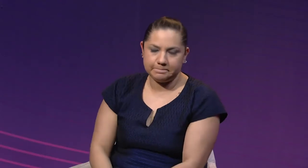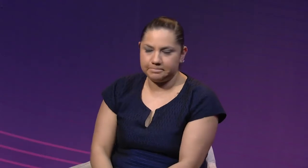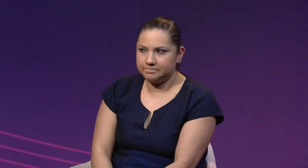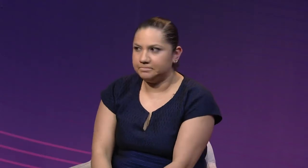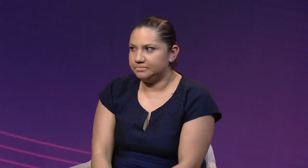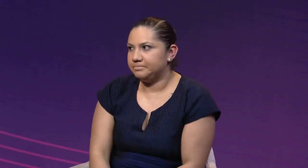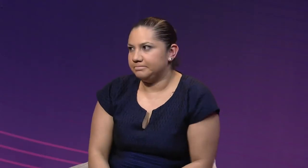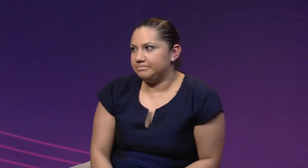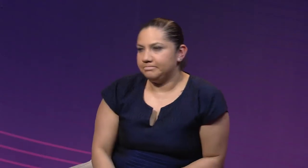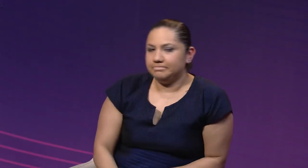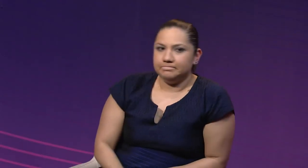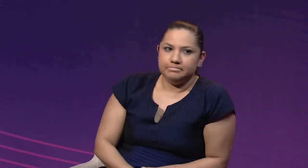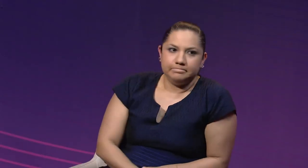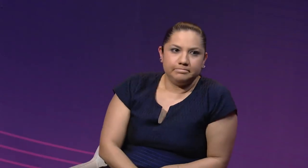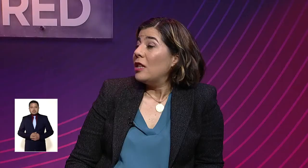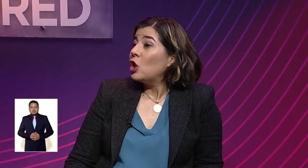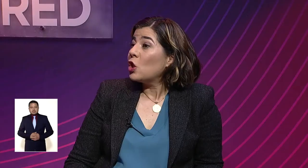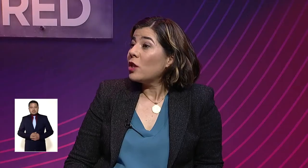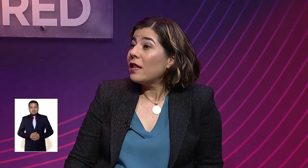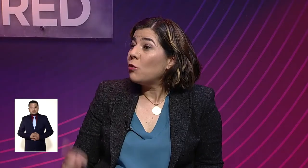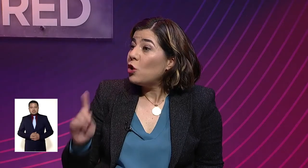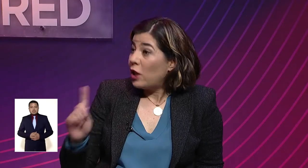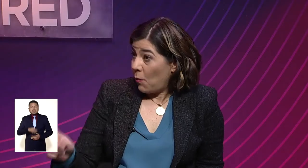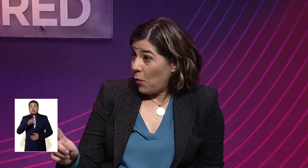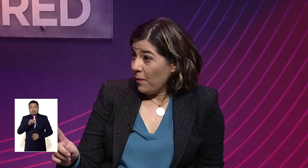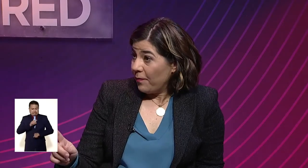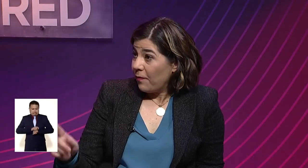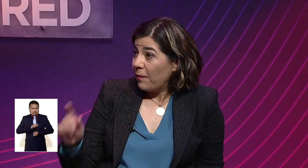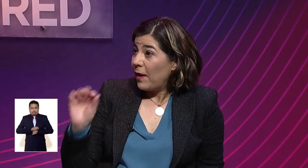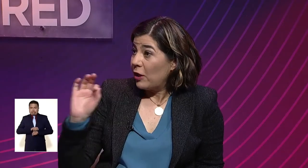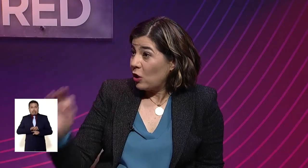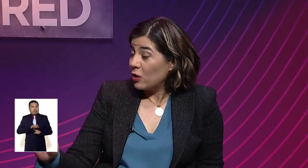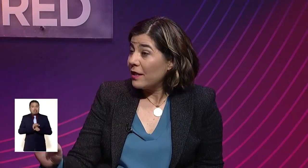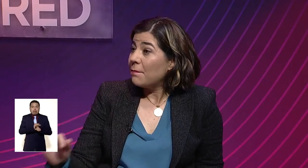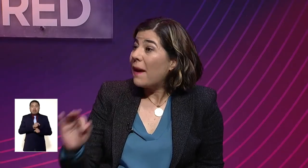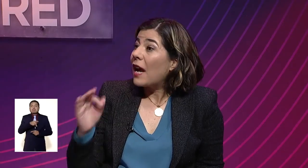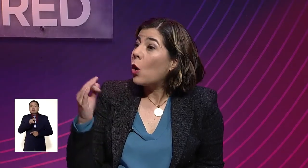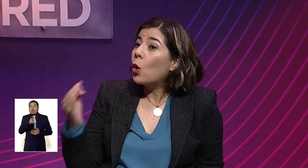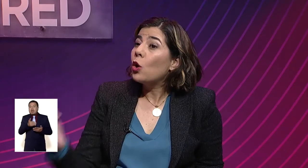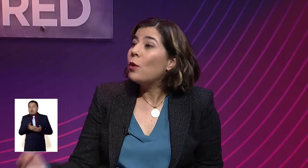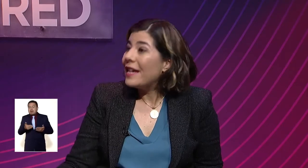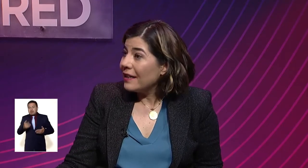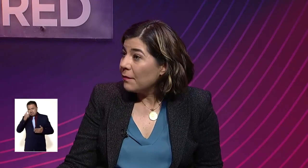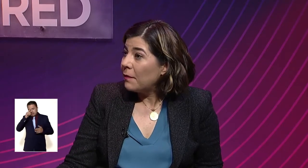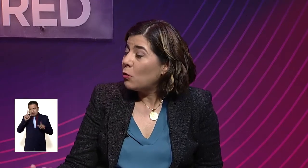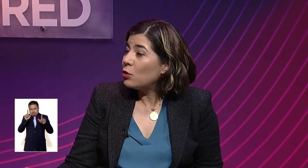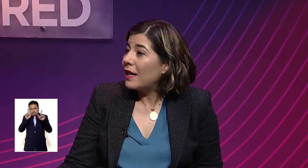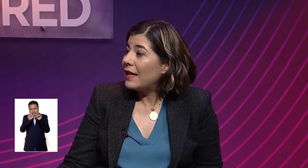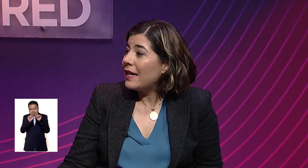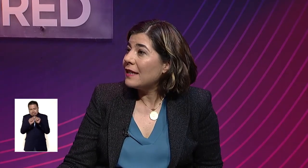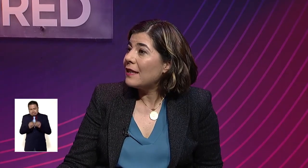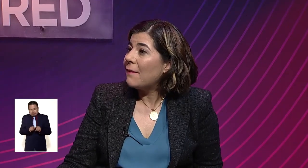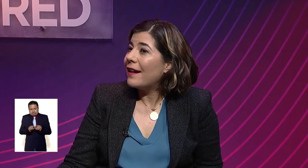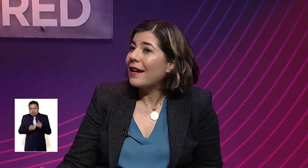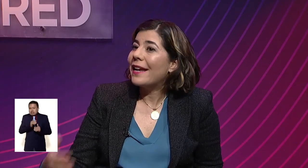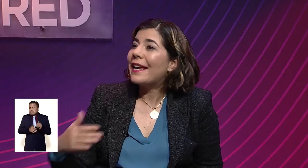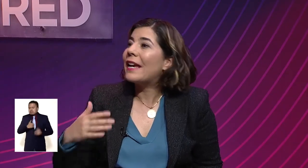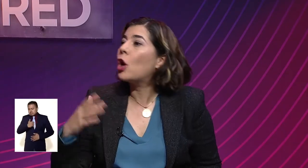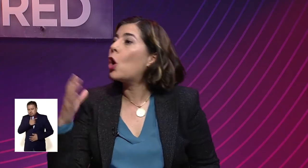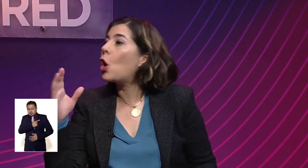comunidad de sordos. No nos queda mucho tiempo, pero entonces, para concluir, me gustaría saber